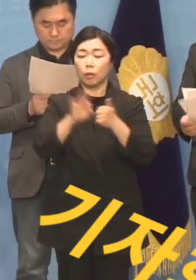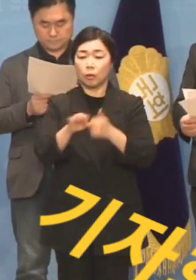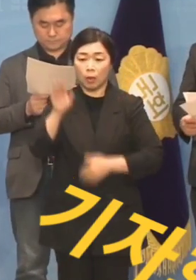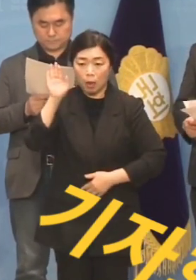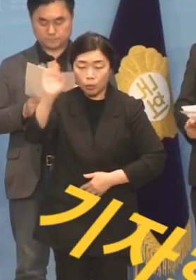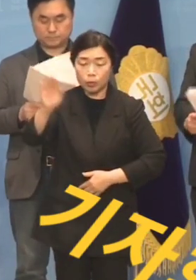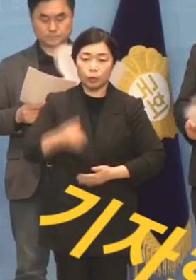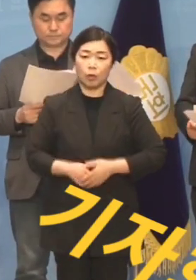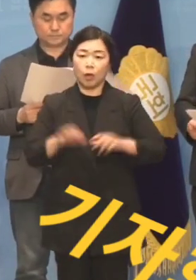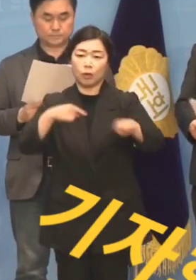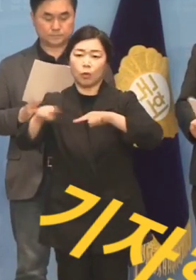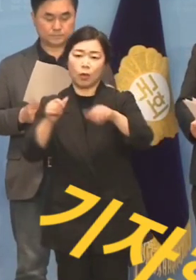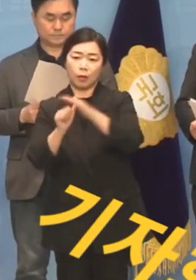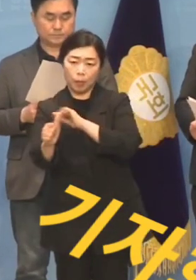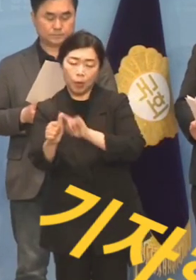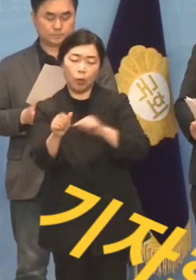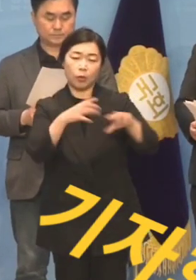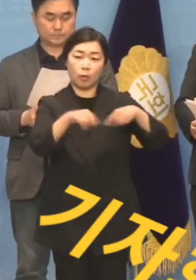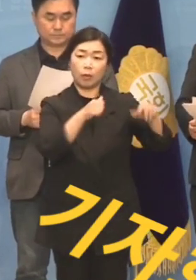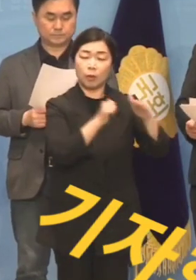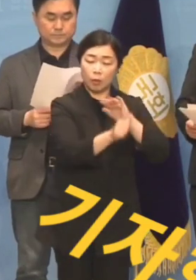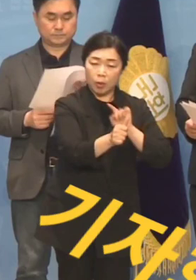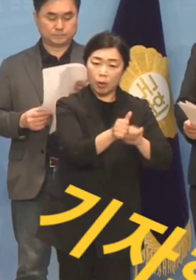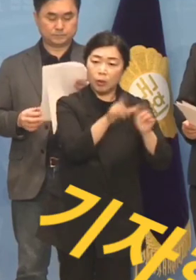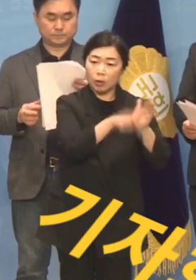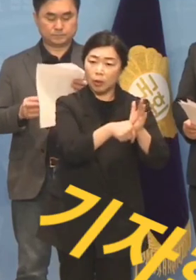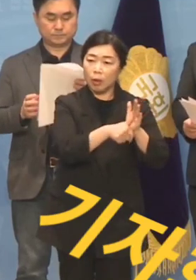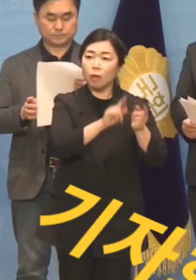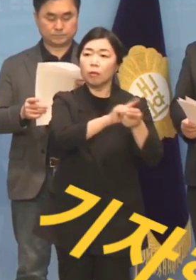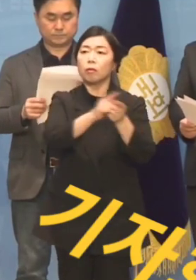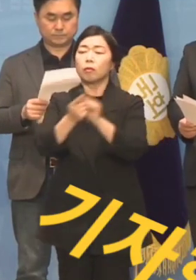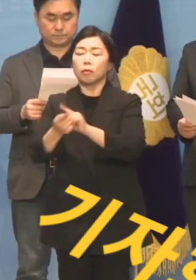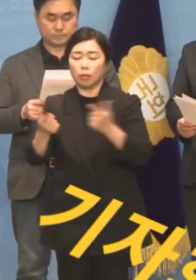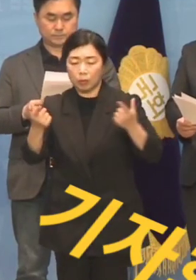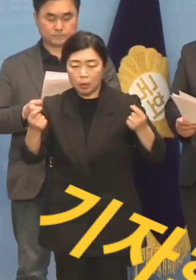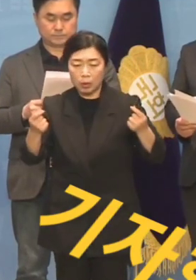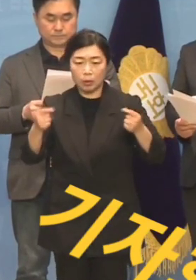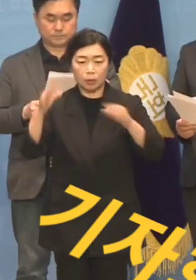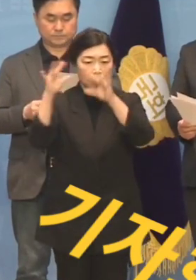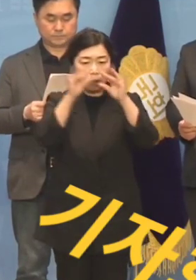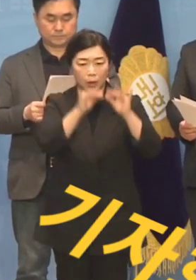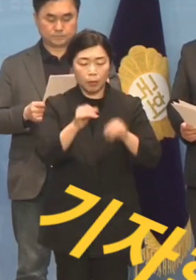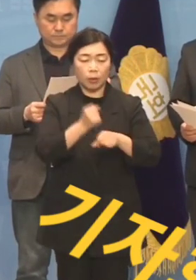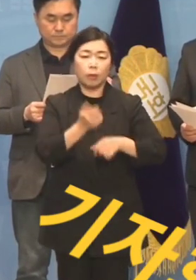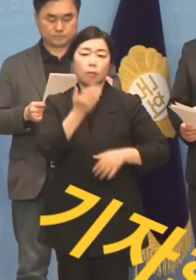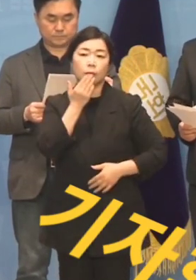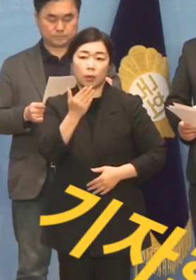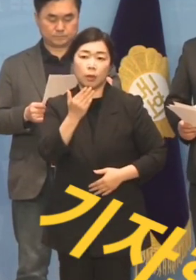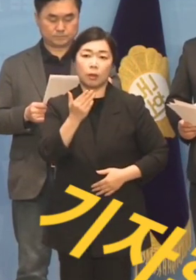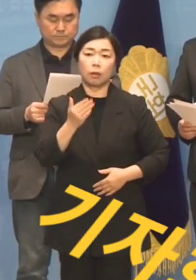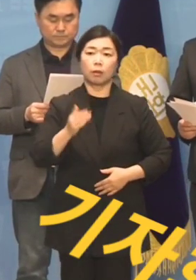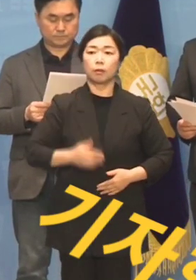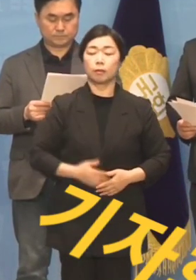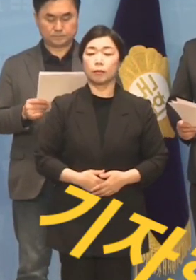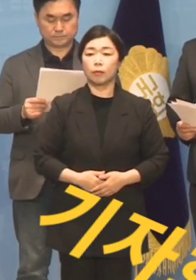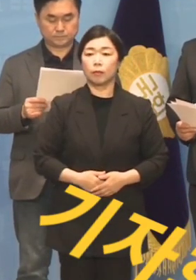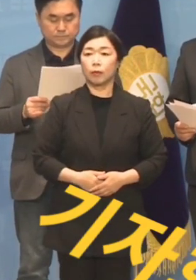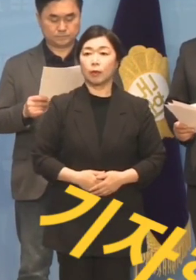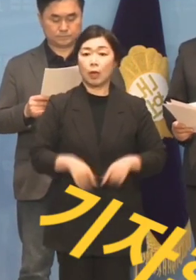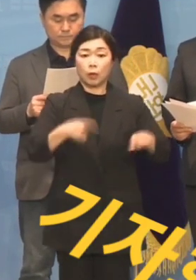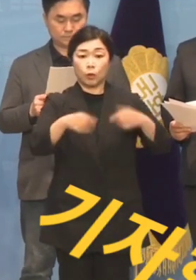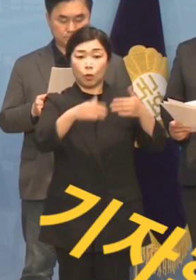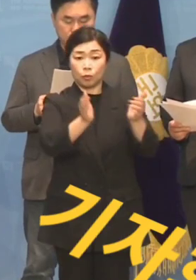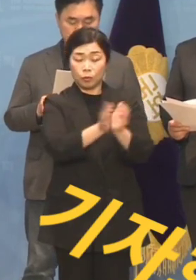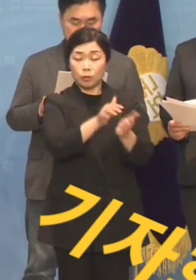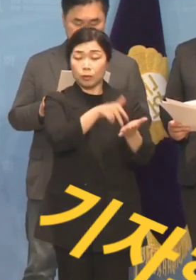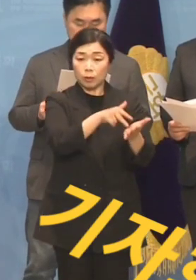각 정당의 대표들이 단일한 협상을 할 때 가장 권위 있는 합의의 근거가 될 것입니다. 여야 지도부의